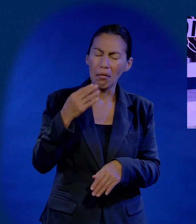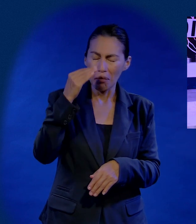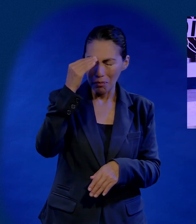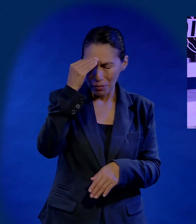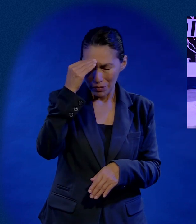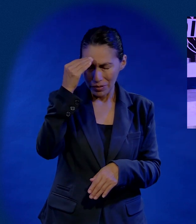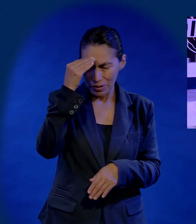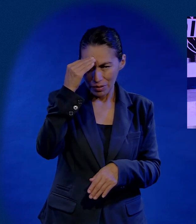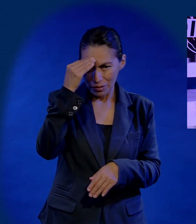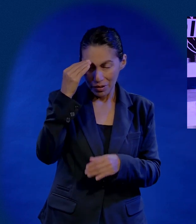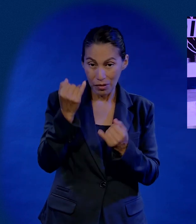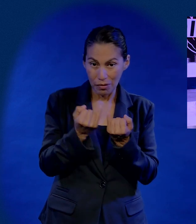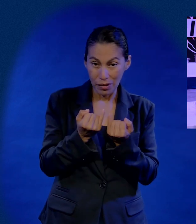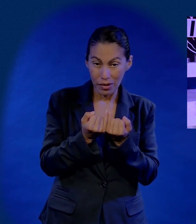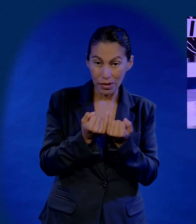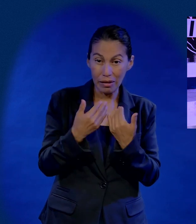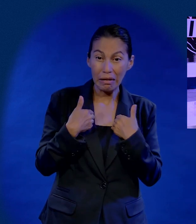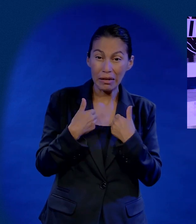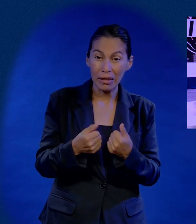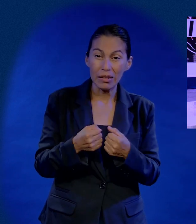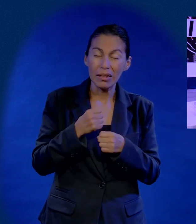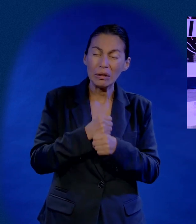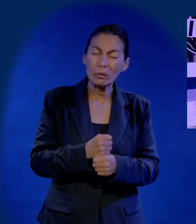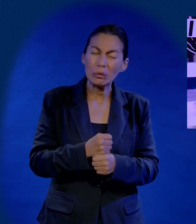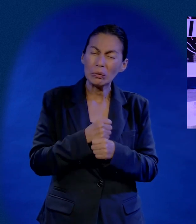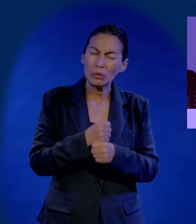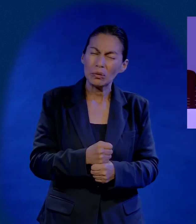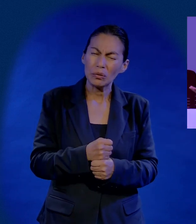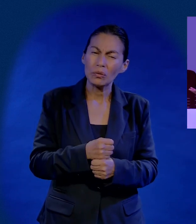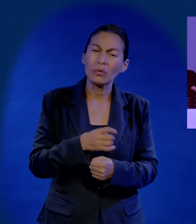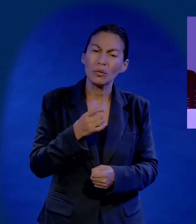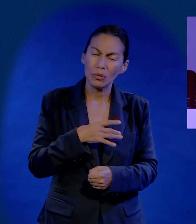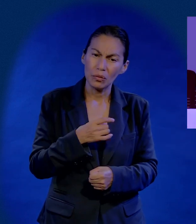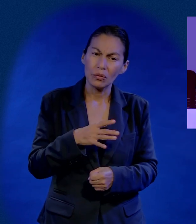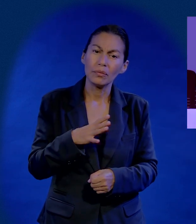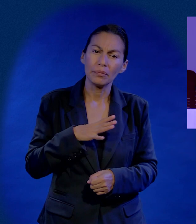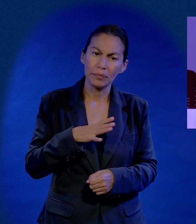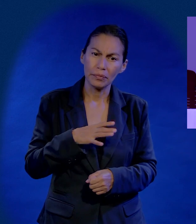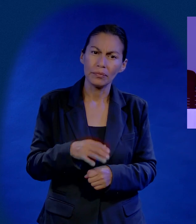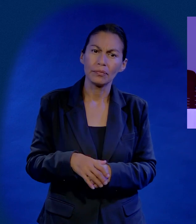obedecía porque pensaba como ellos y entendía el dolor que eso causaba.